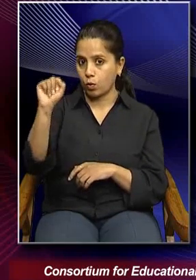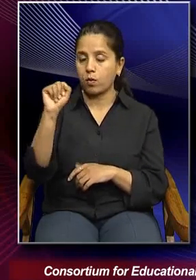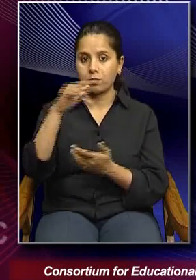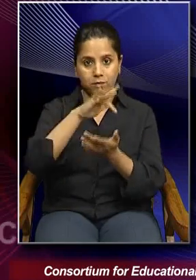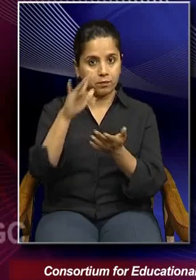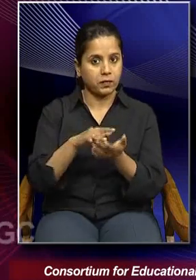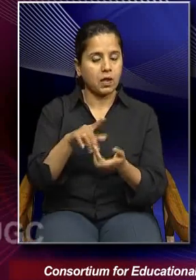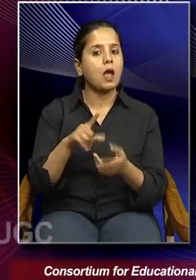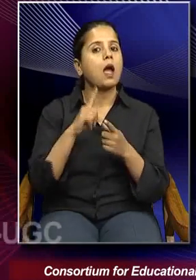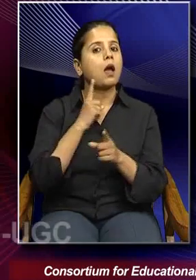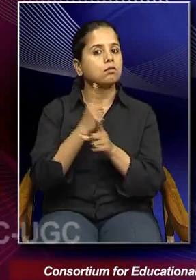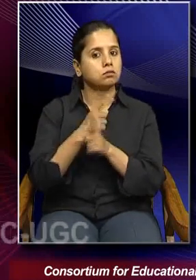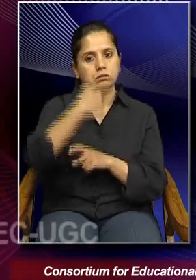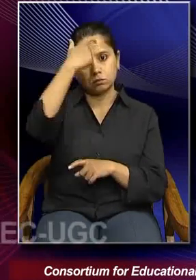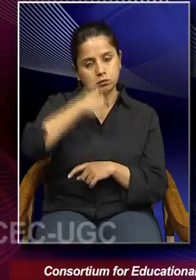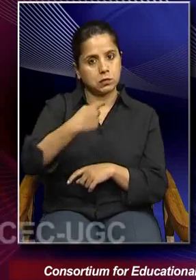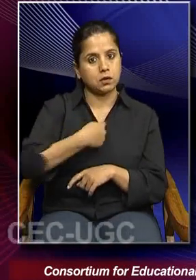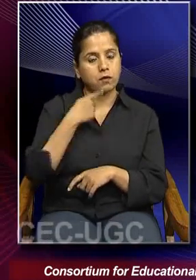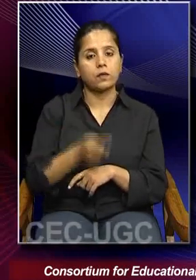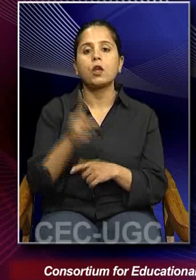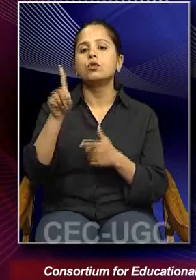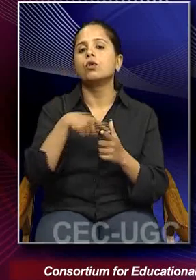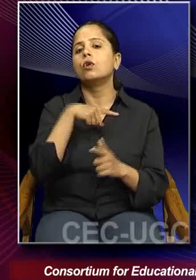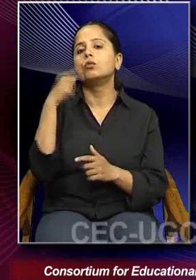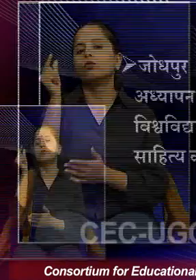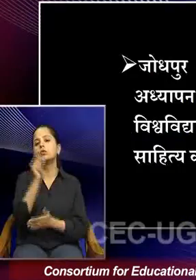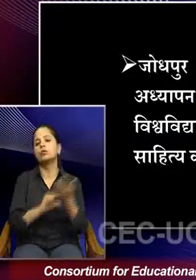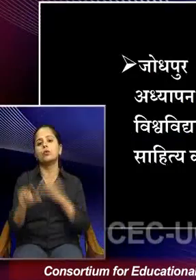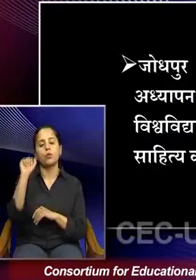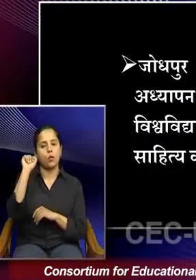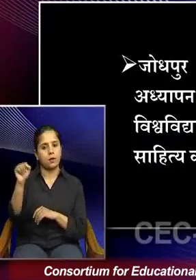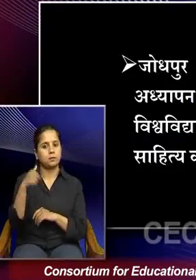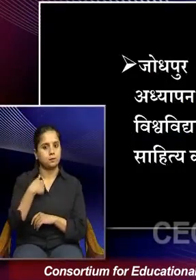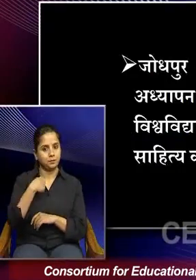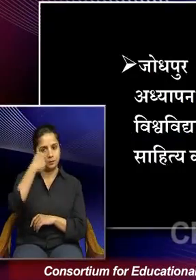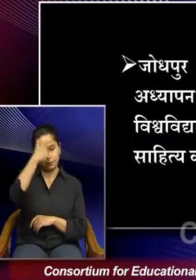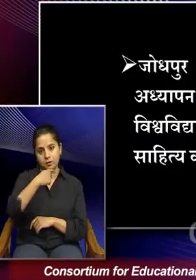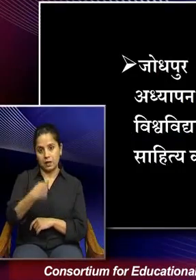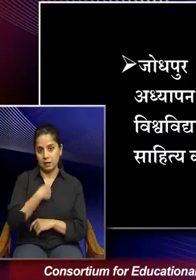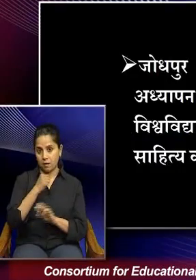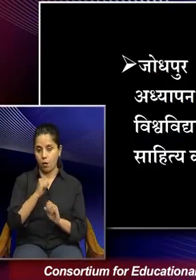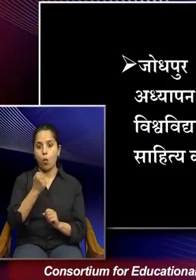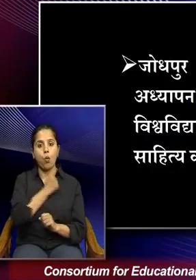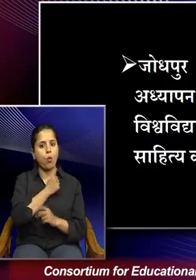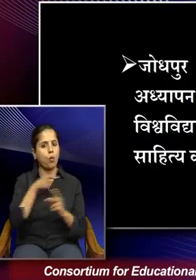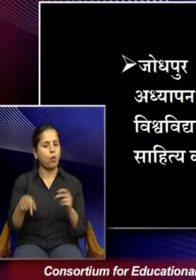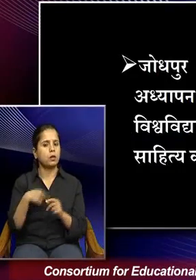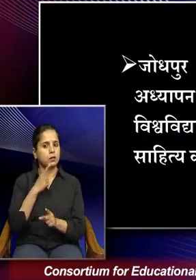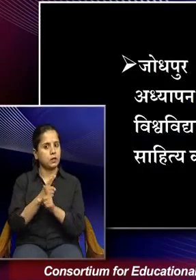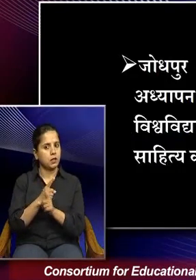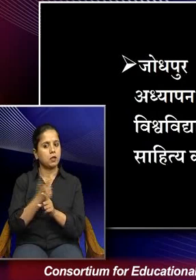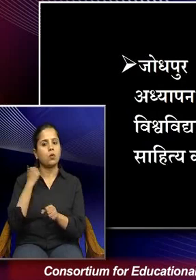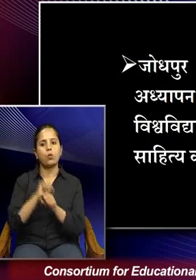शिक्षक के रूप में जोधपुर विश्वविद्यालय में उन्होंने अपना अध्यापक की कार्य